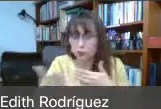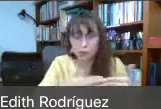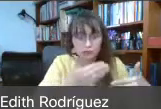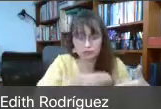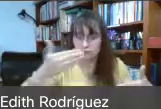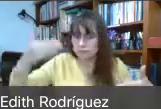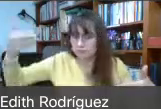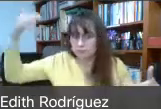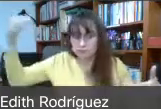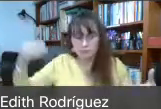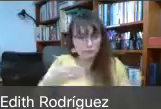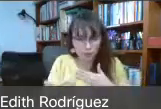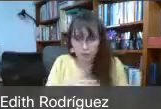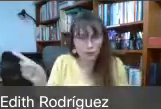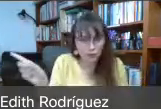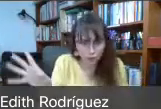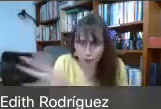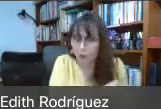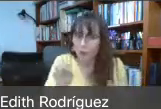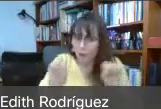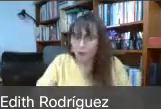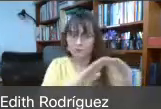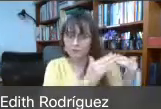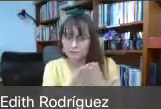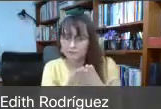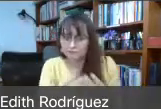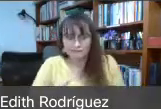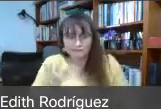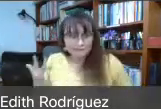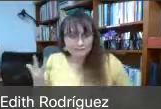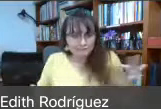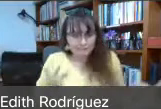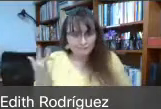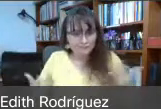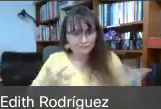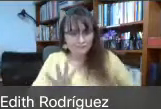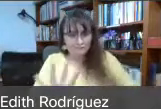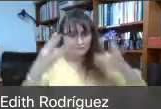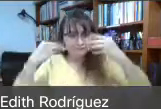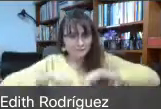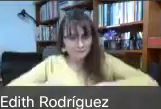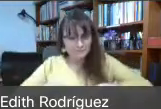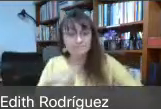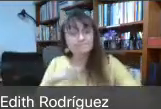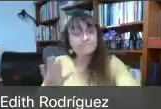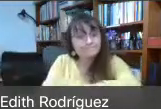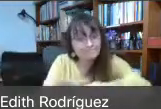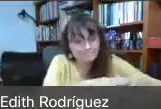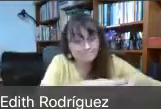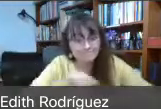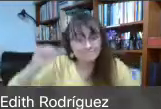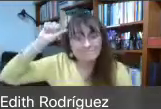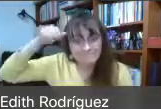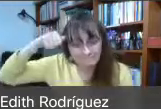jóvenes, los niños mayores, las personas sordas en diferentes etapas de su vida, pueden acceder a la literatura, al disfrute